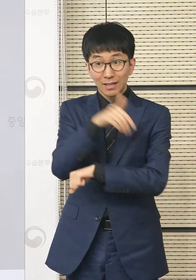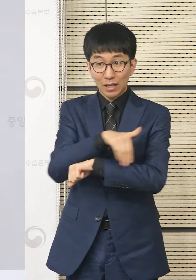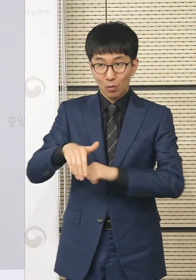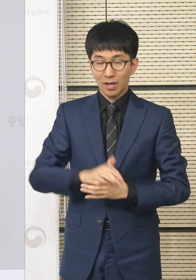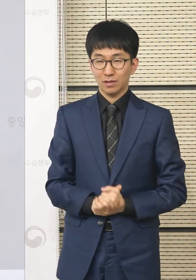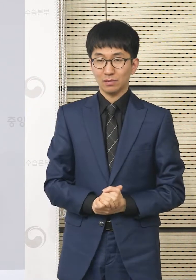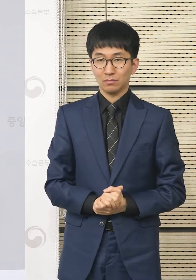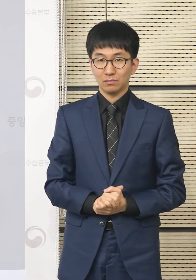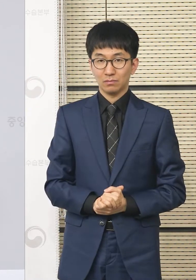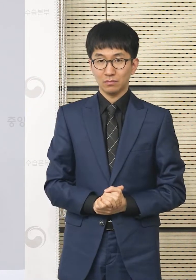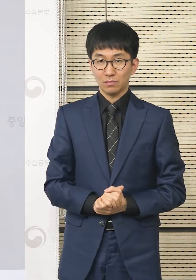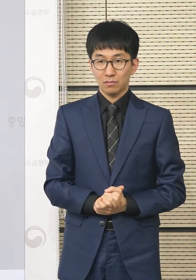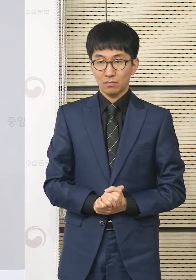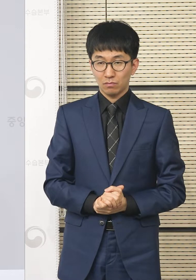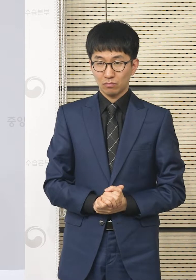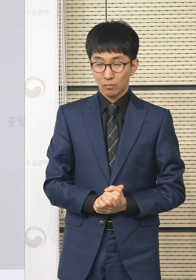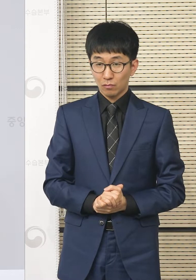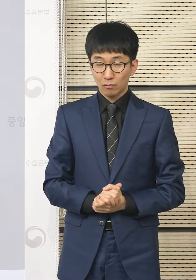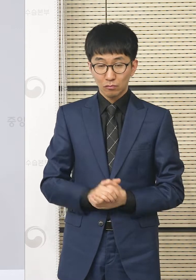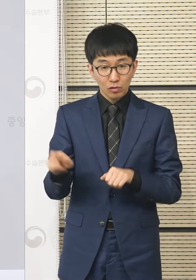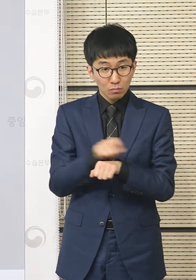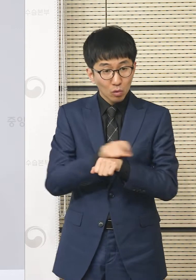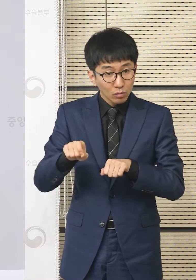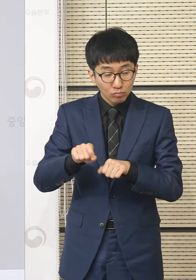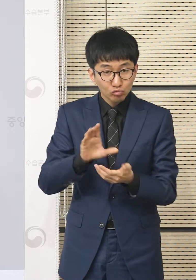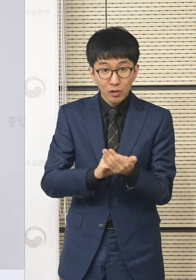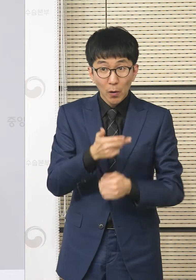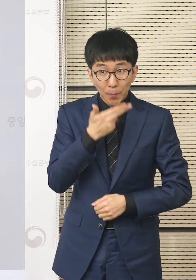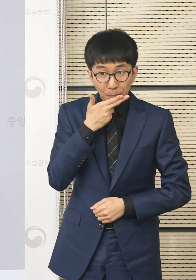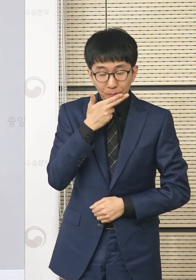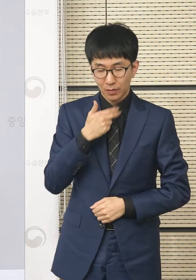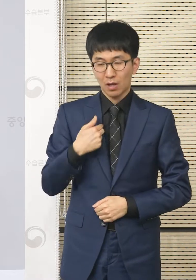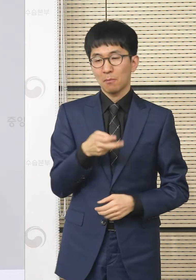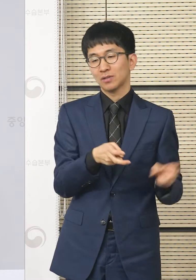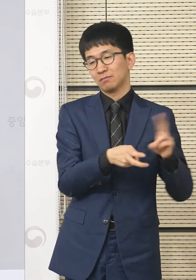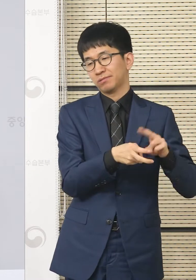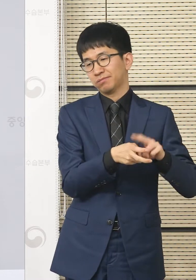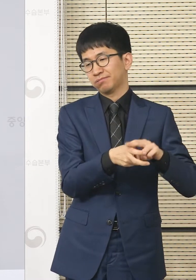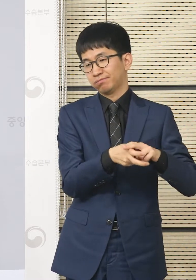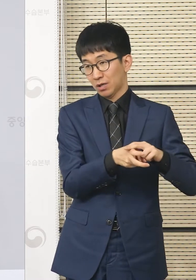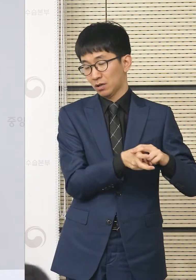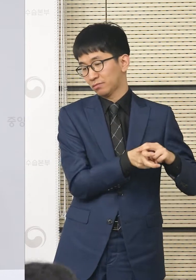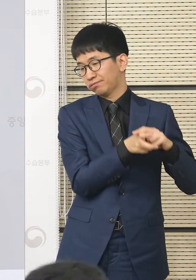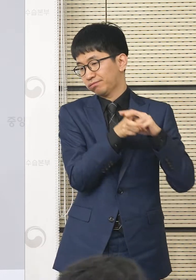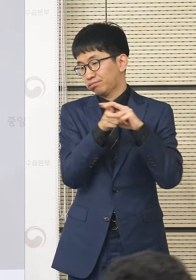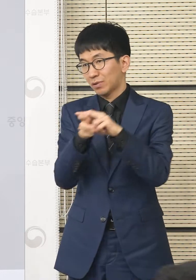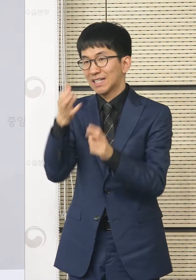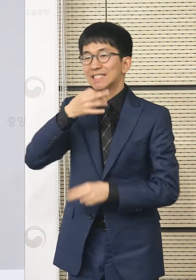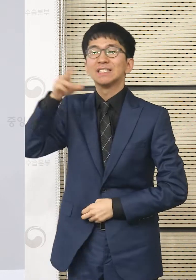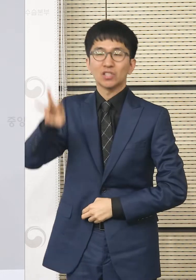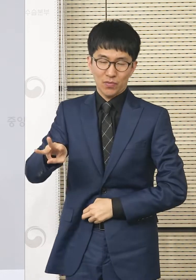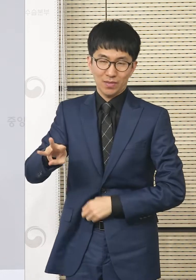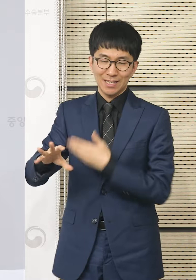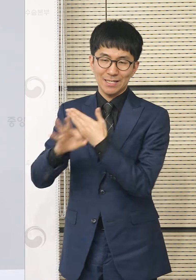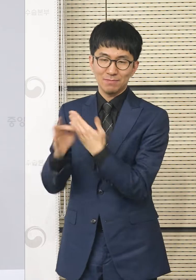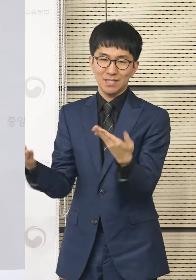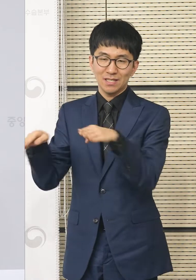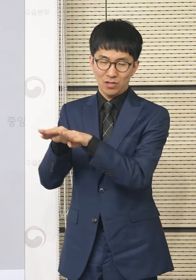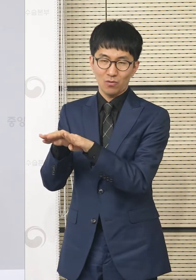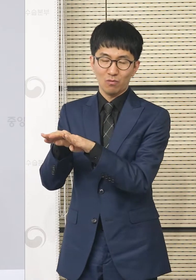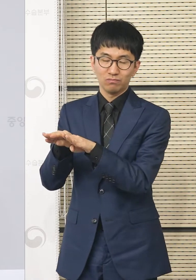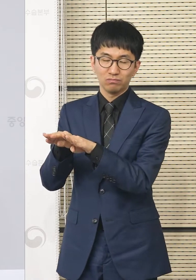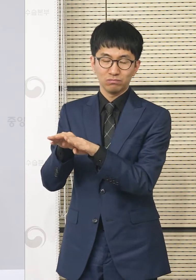교민들은 준비된 그 버스에 탑승하여 이천의 임시생활시설로 이동합니다.